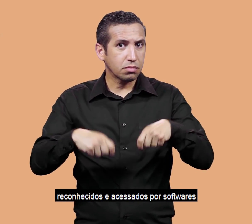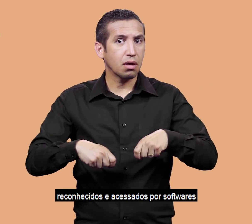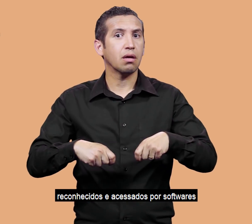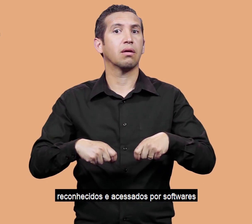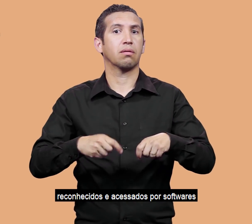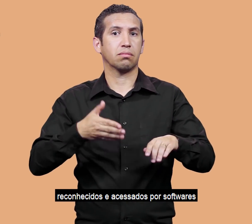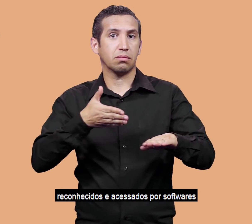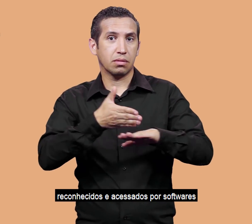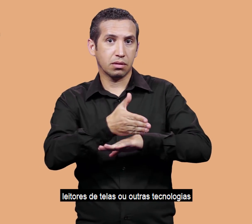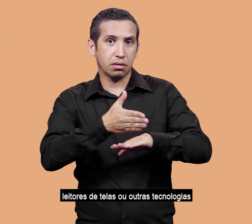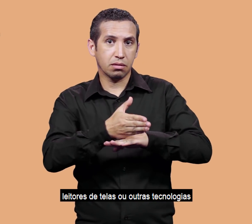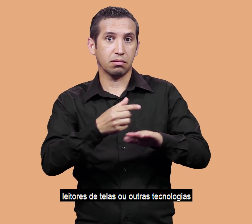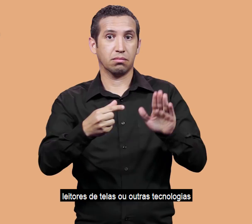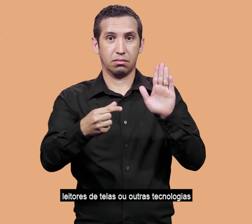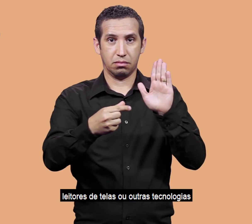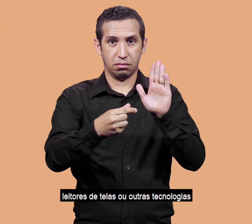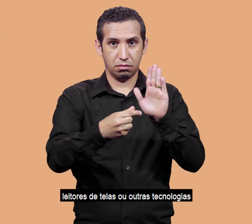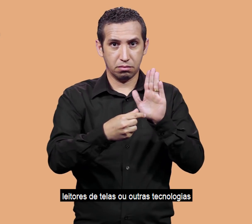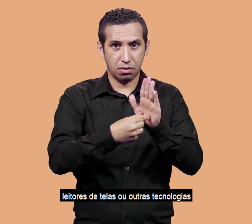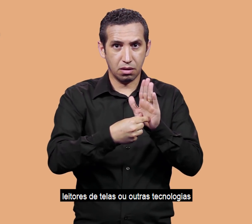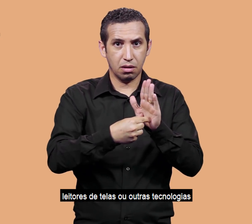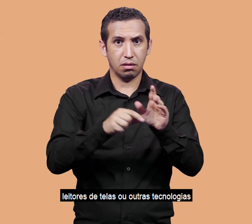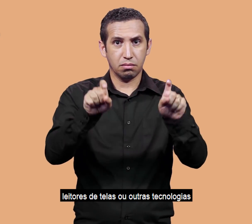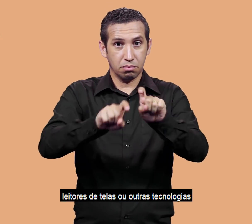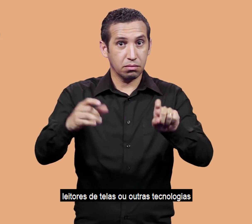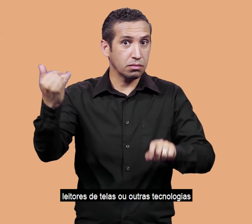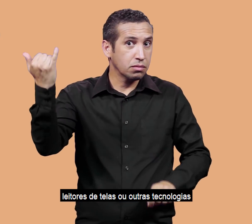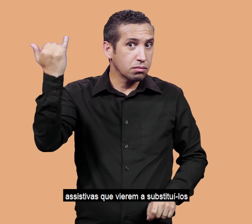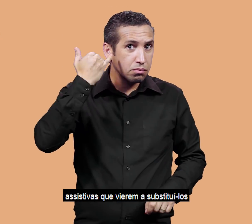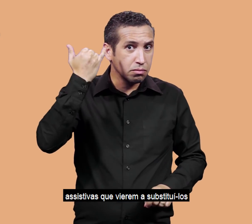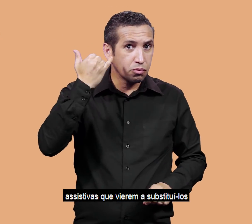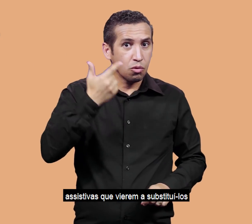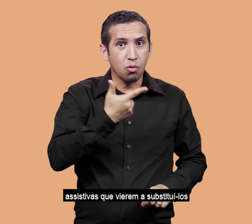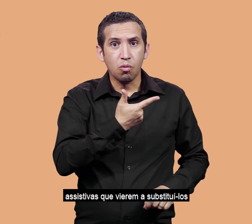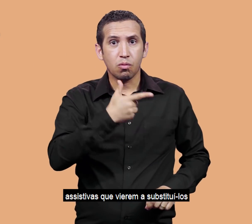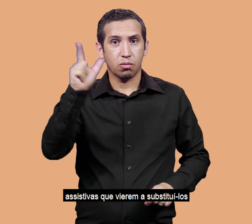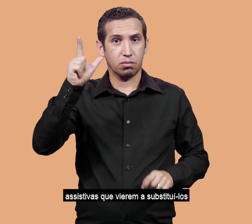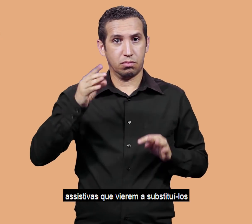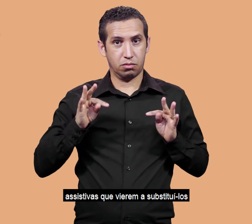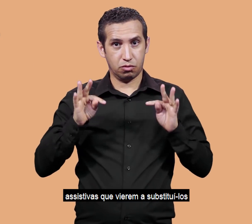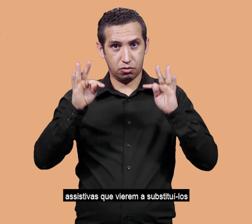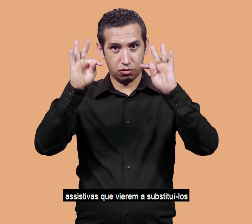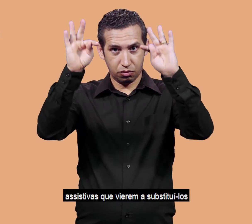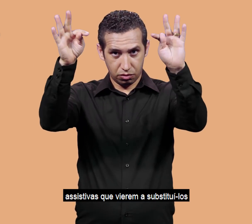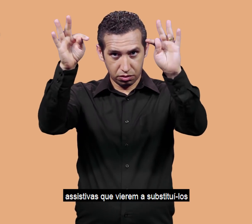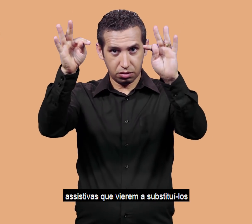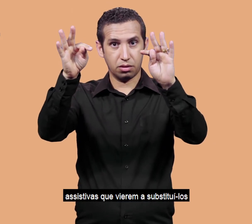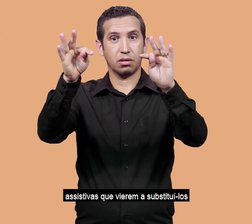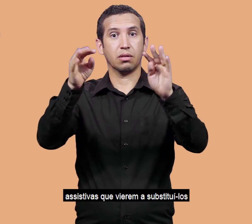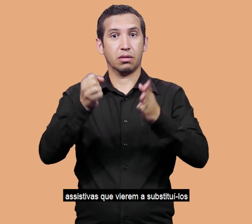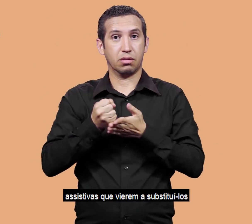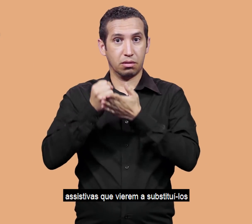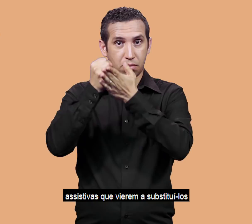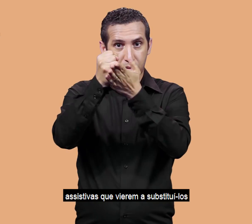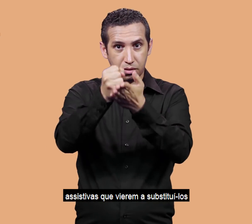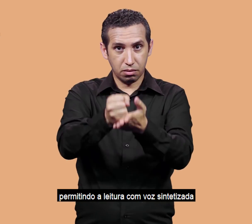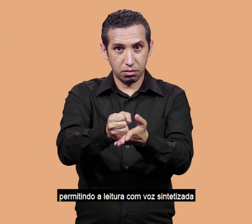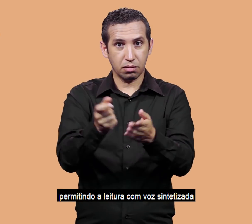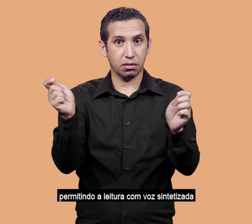acessados por softwares leitores de telas ou outras tecnologias assistivas que vierem a substituí-los